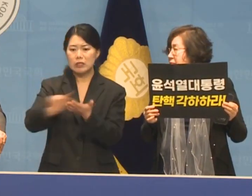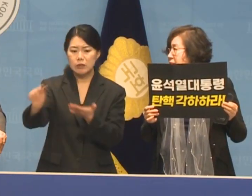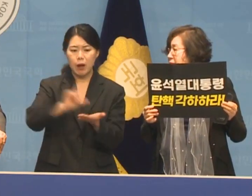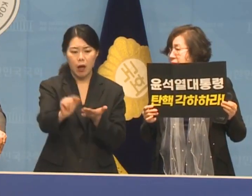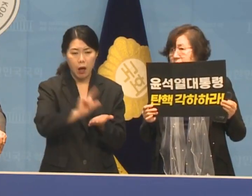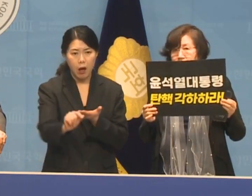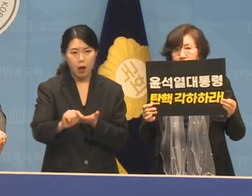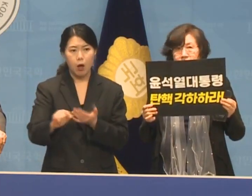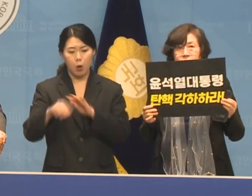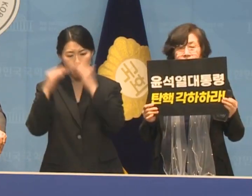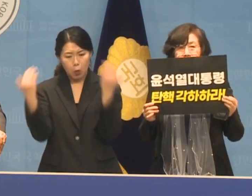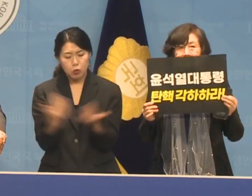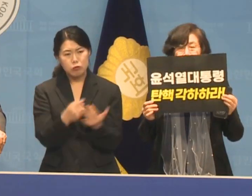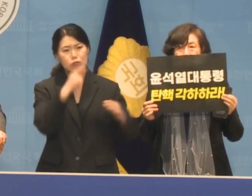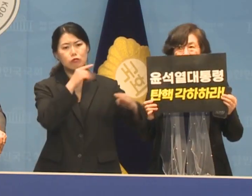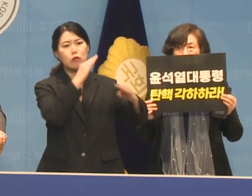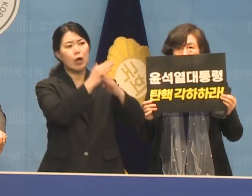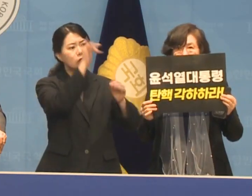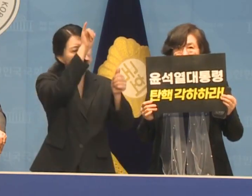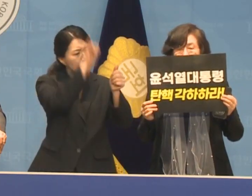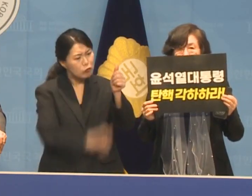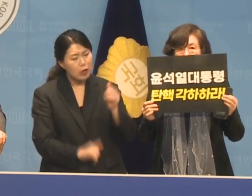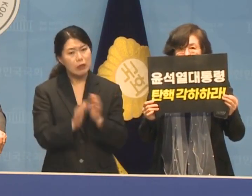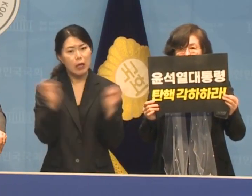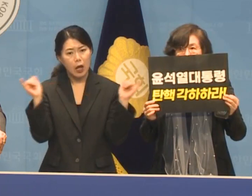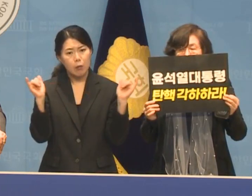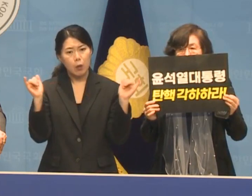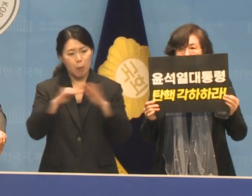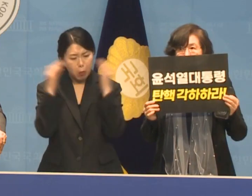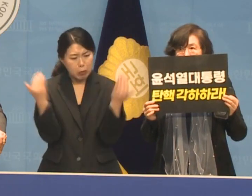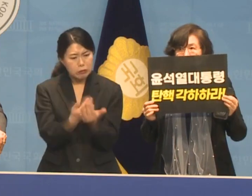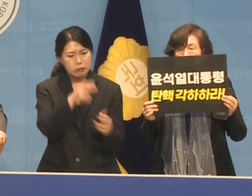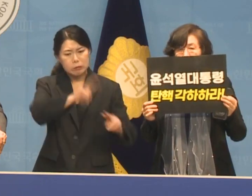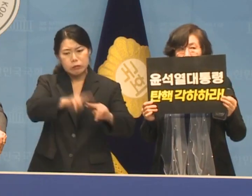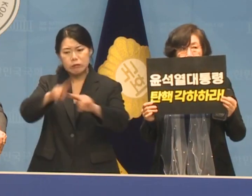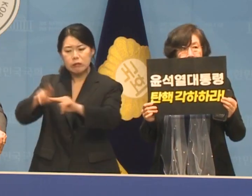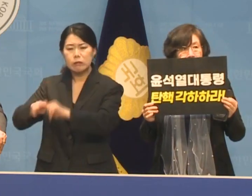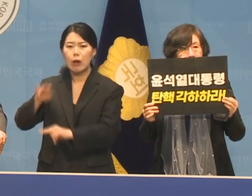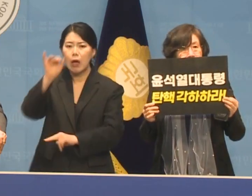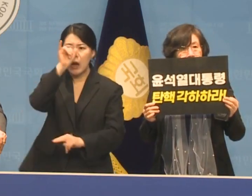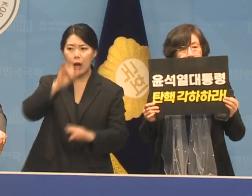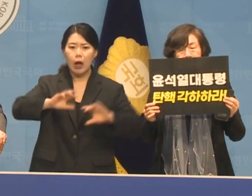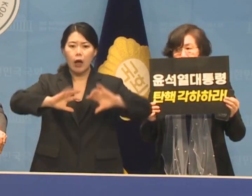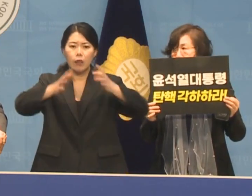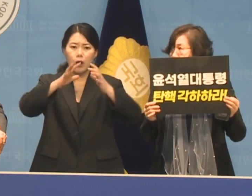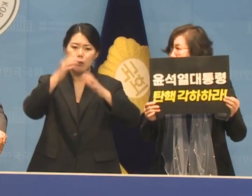등 모든 것을 북한에 충성하는 역적들이 깔고 앉아서 나라를